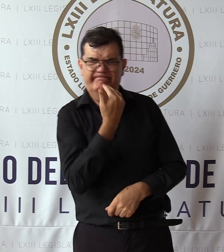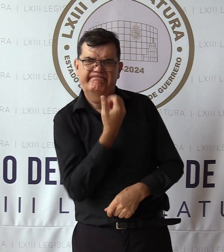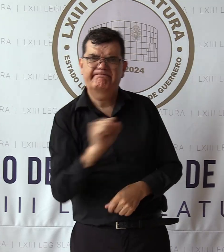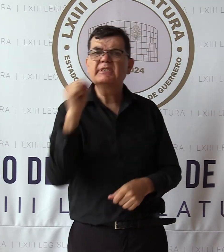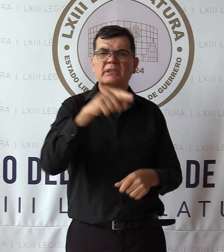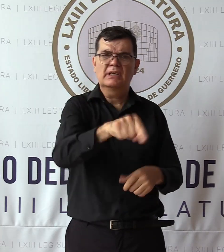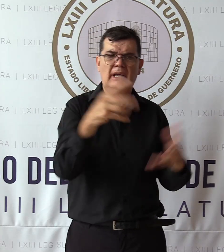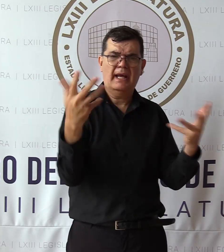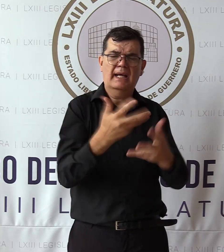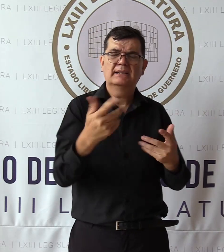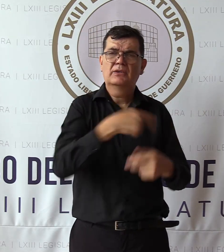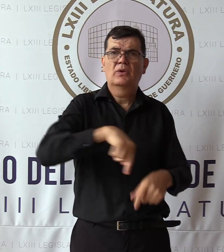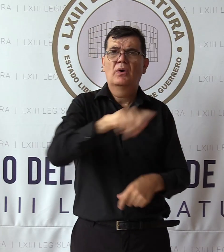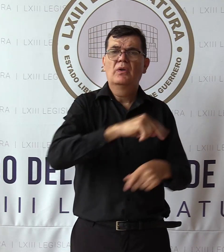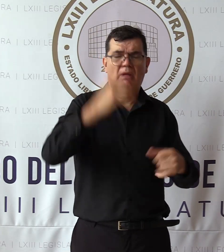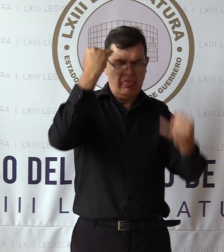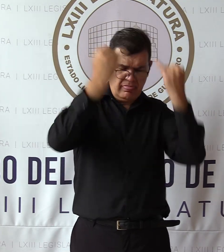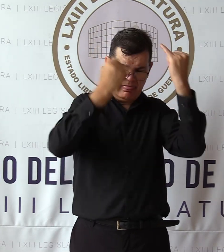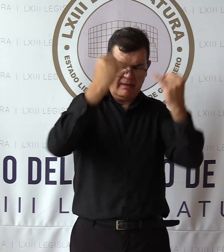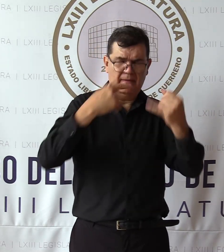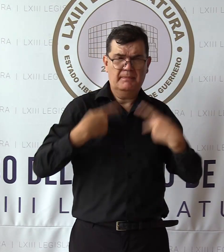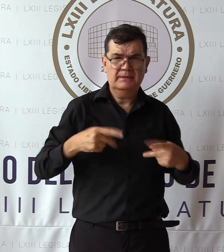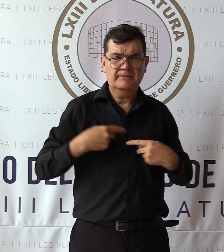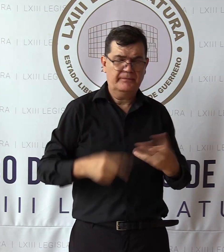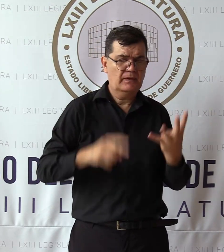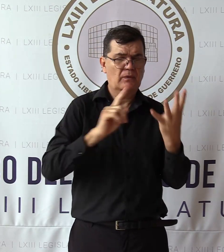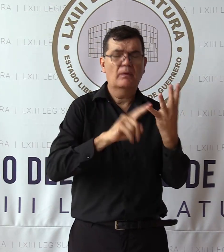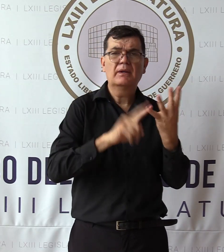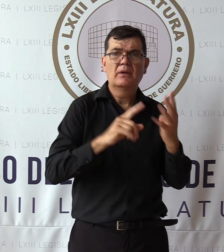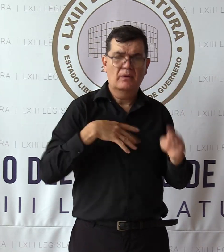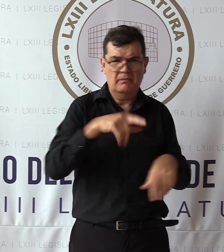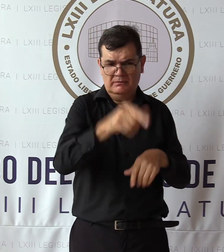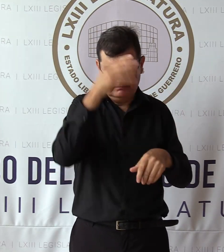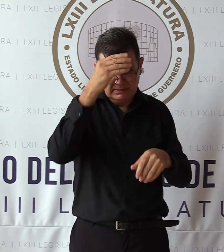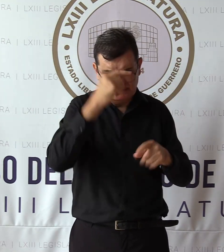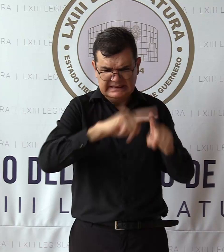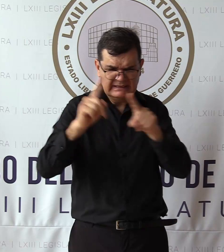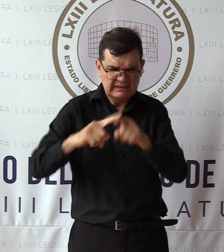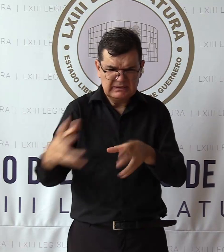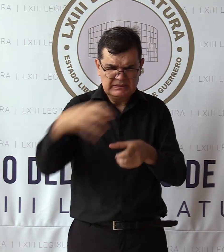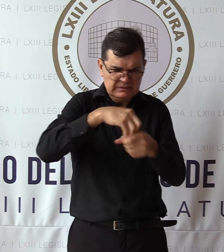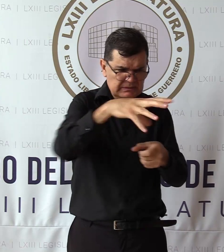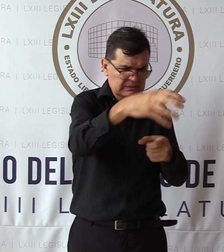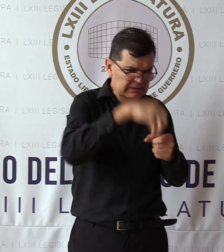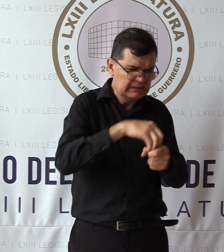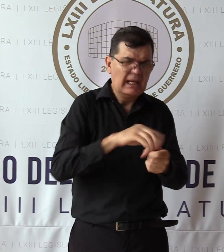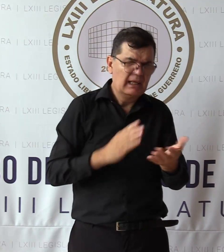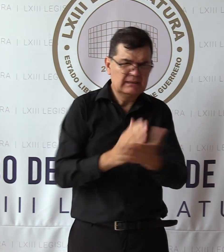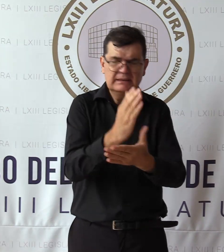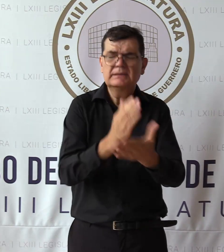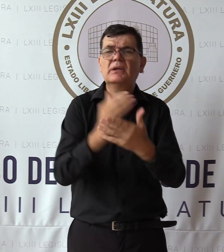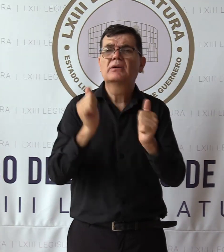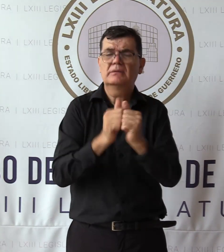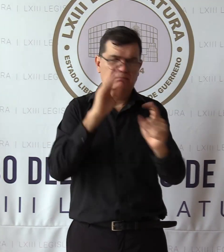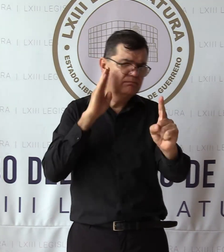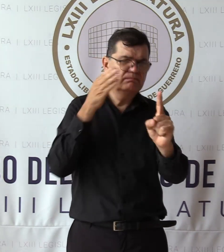los educandos. 4. Promover entornos de aprendizaje inclusivos y accesibles con la finalidad de que los estudiantes